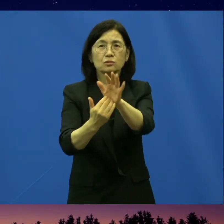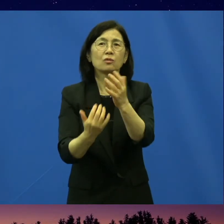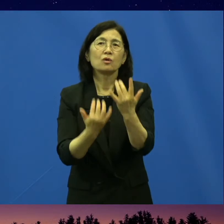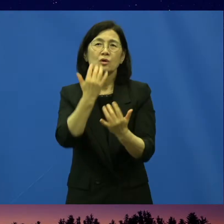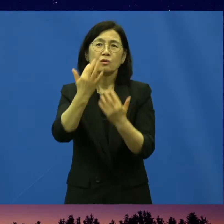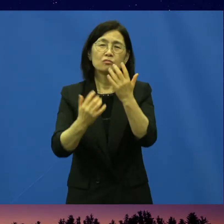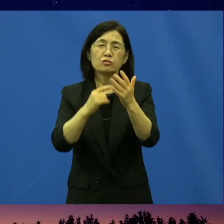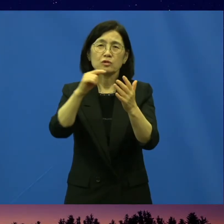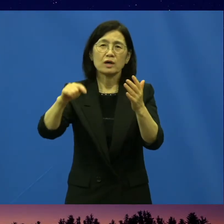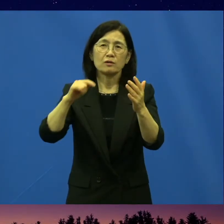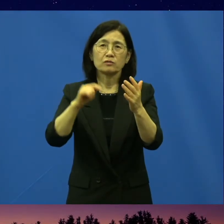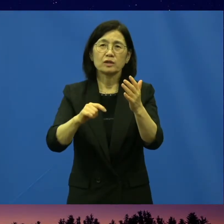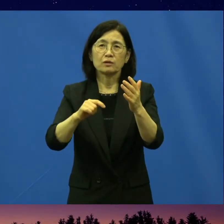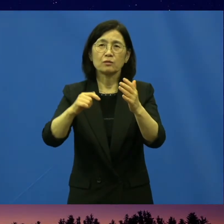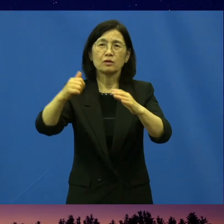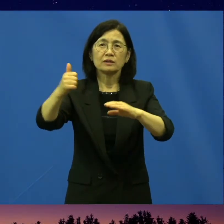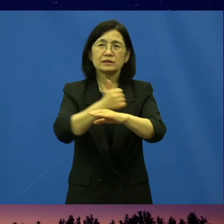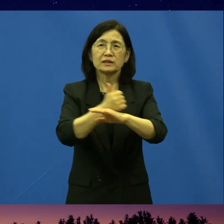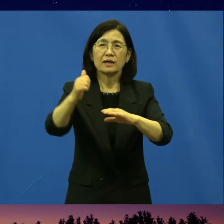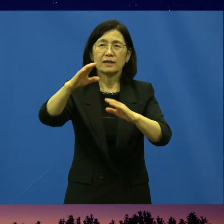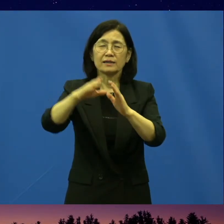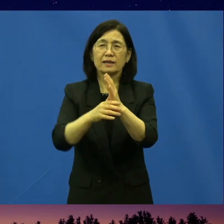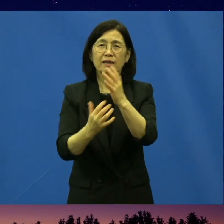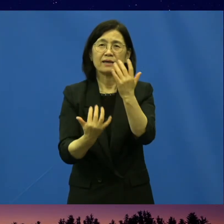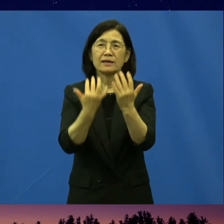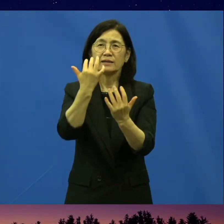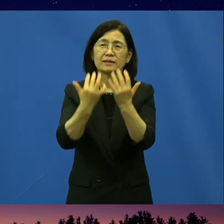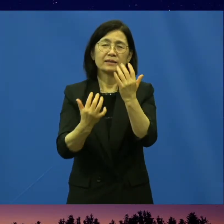타지 않을 것이고, 불꽃이 너를 사라지지 못할 것이고.